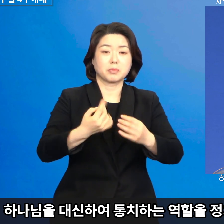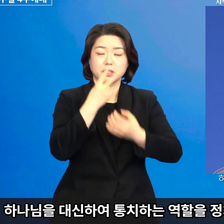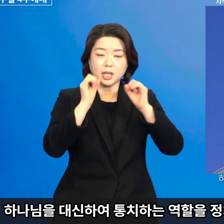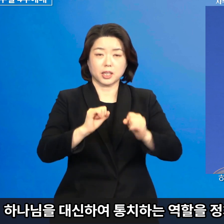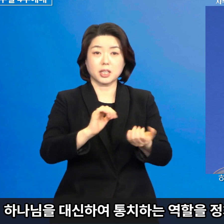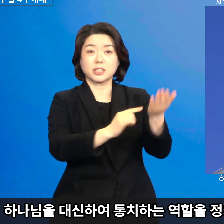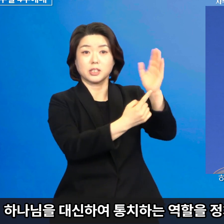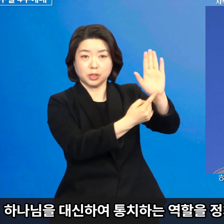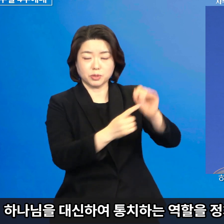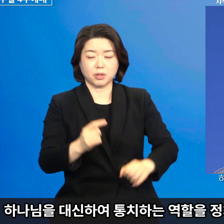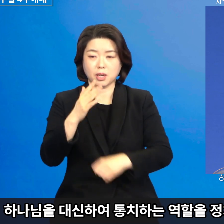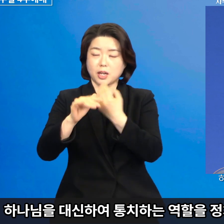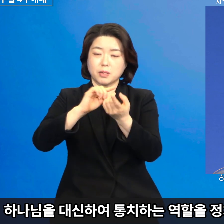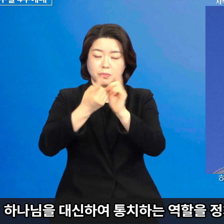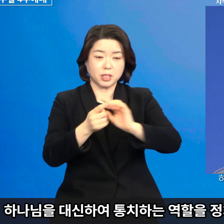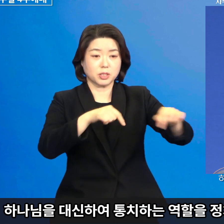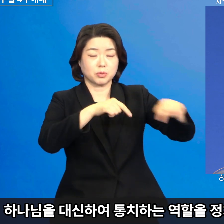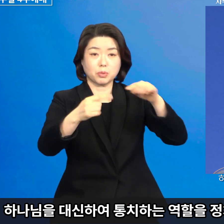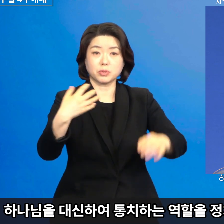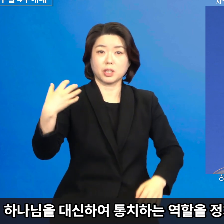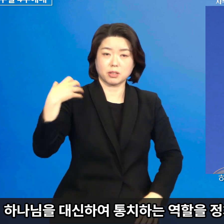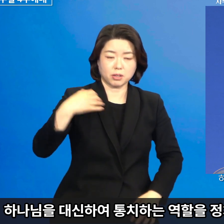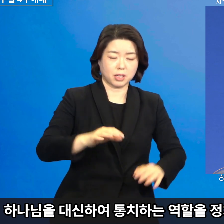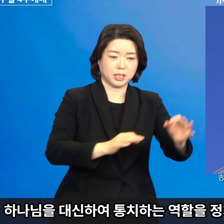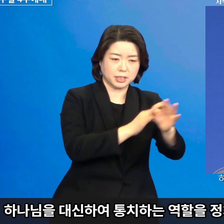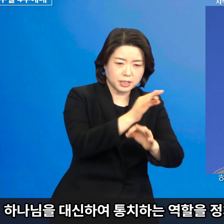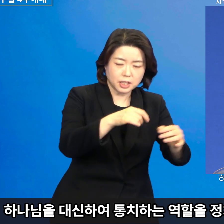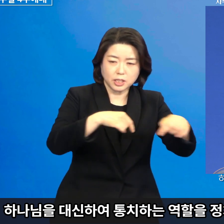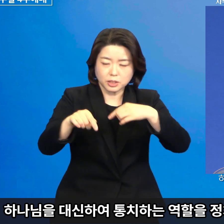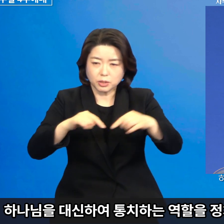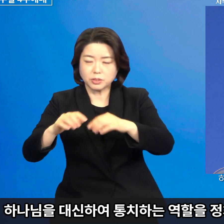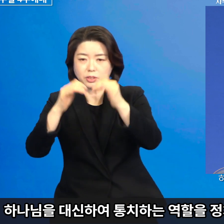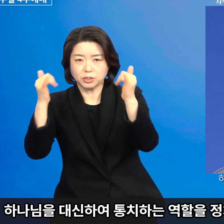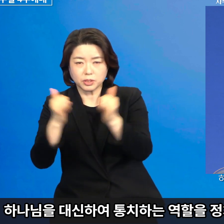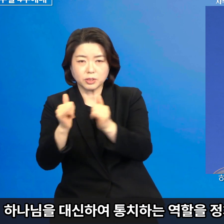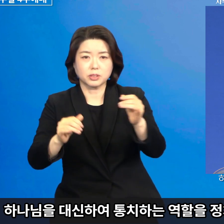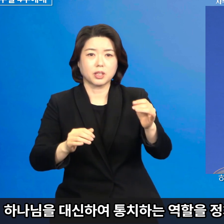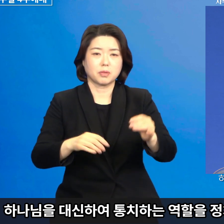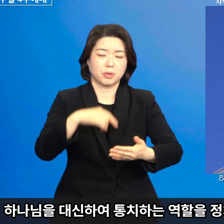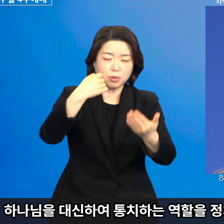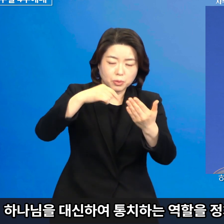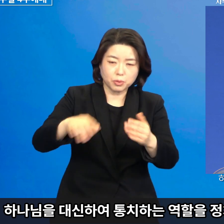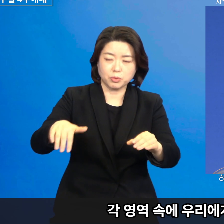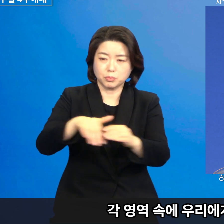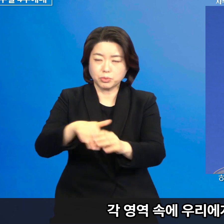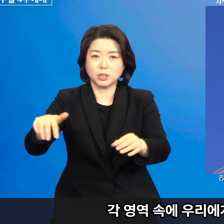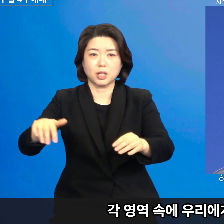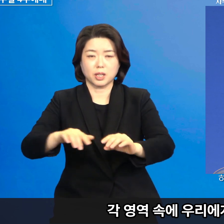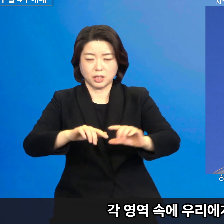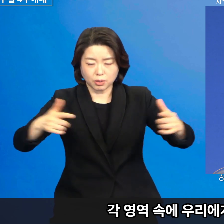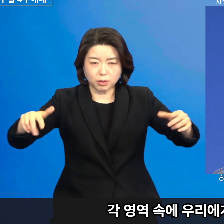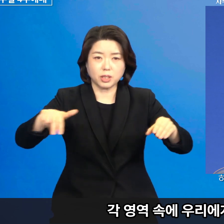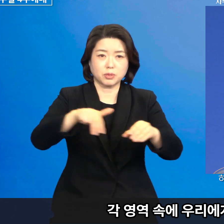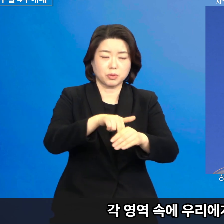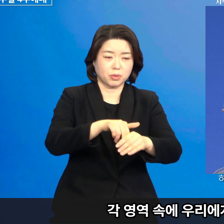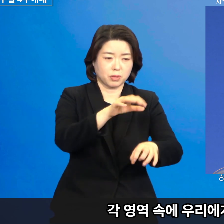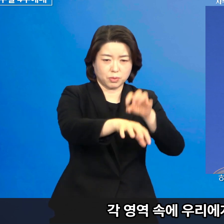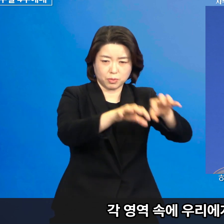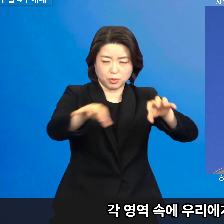하나님을 대신하여 통치하는 역할을 정치, 경제, 사회, 교육, 문화, 종교, 가정 각 영역 속에